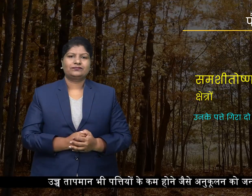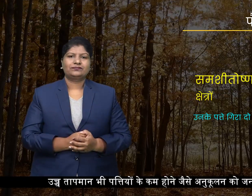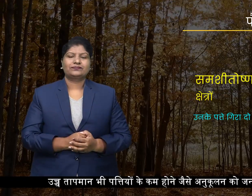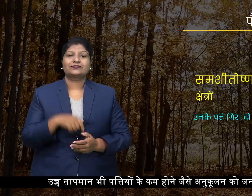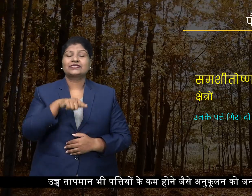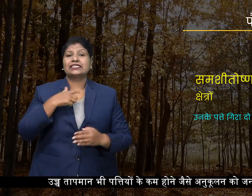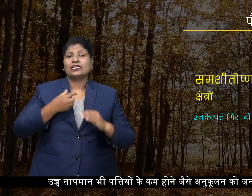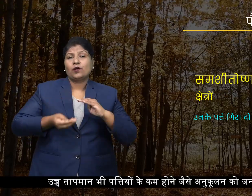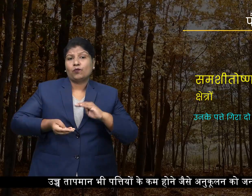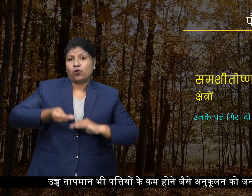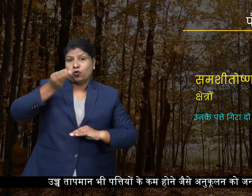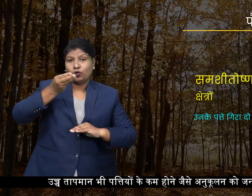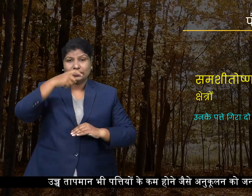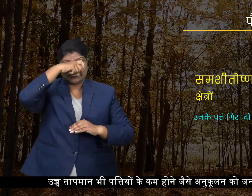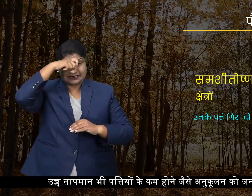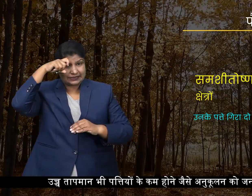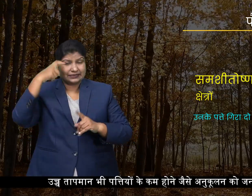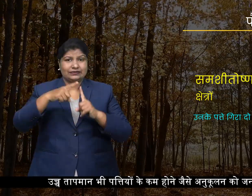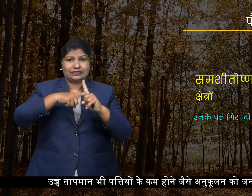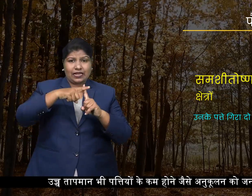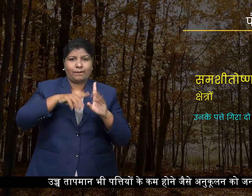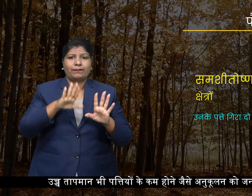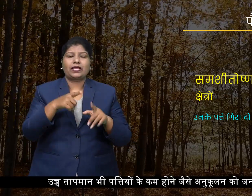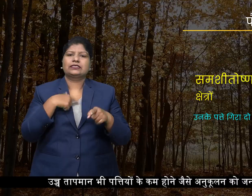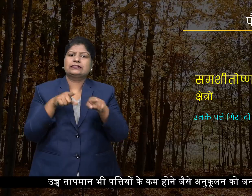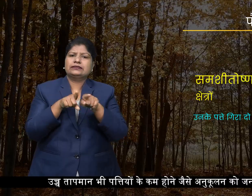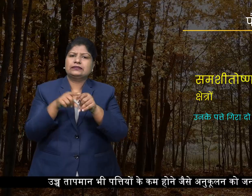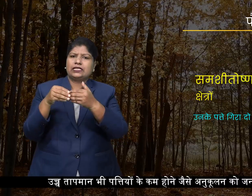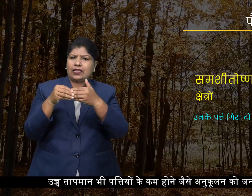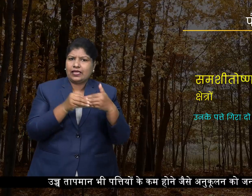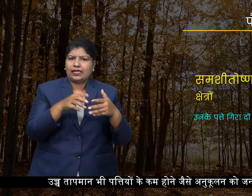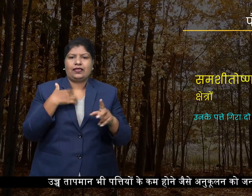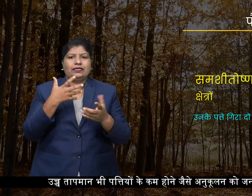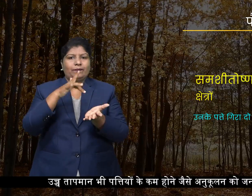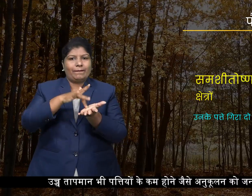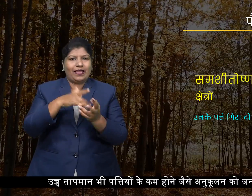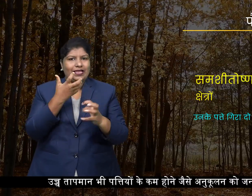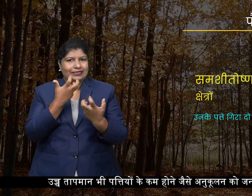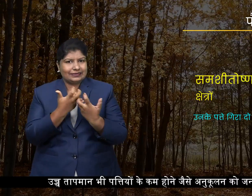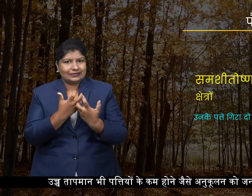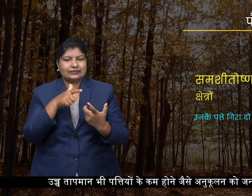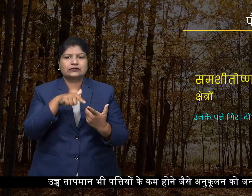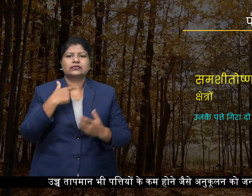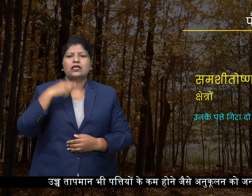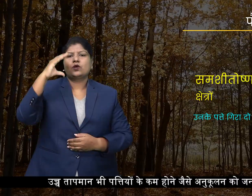उच्च तापमान भी पत्तियों के कम होने जैसे अनुकूलन को जन्म देता है।